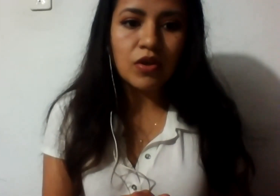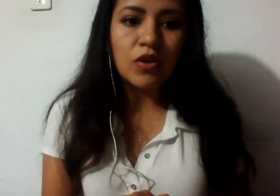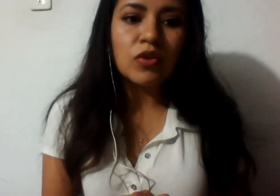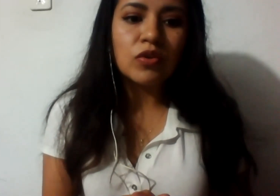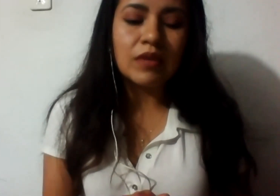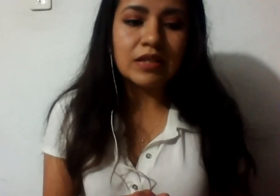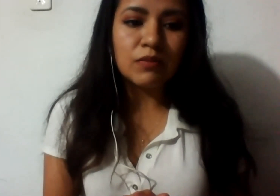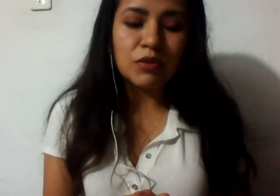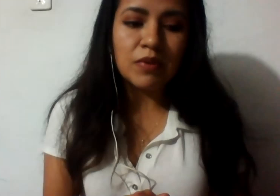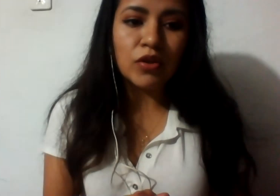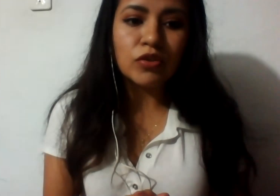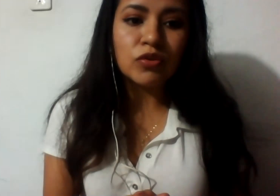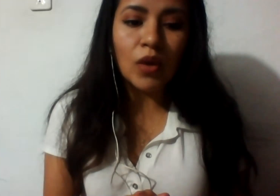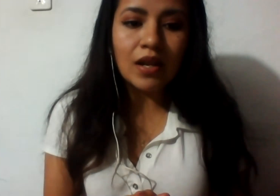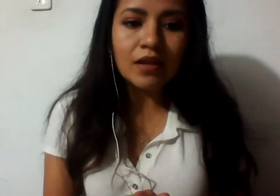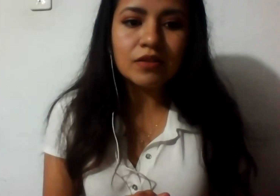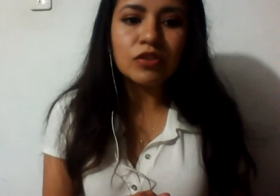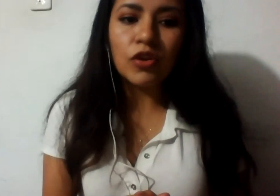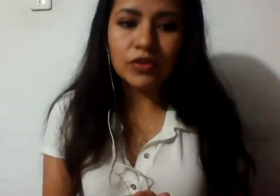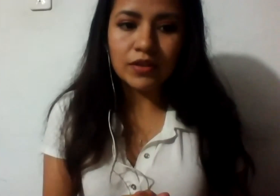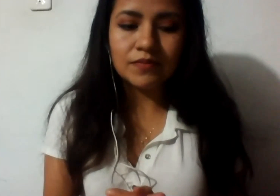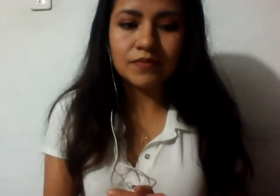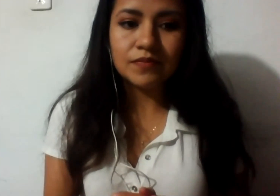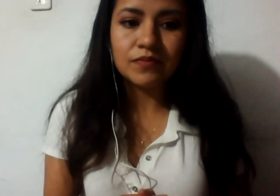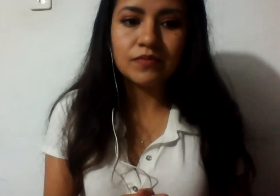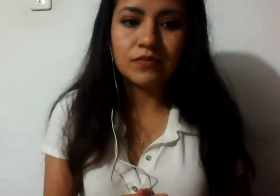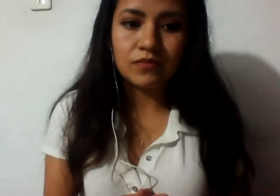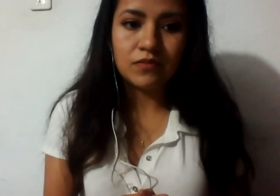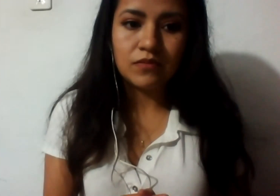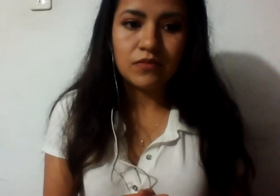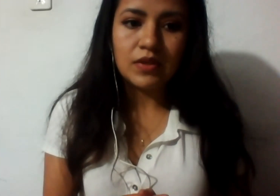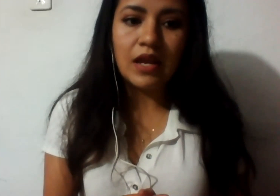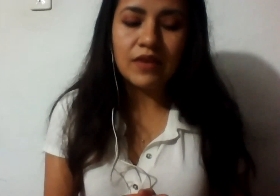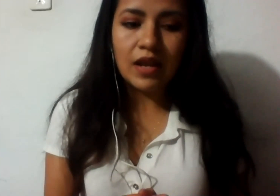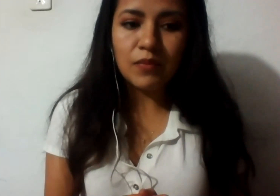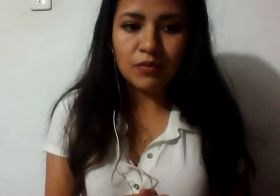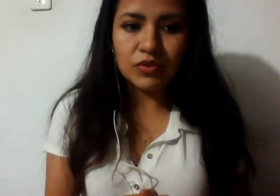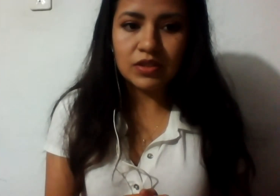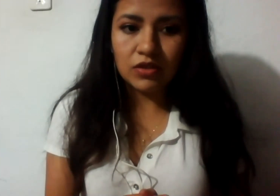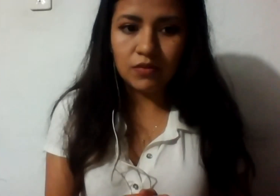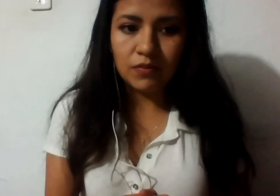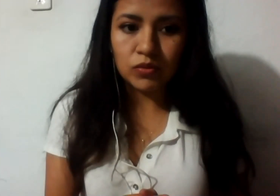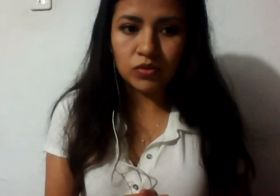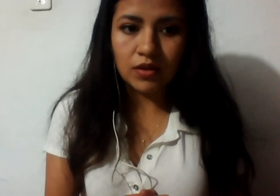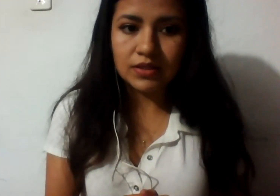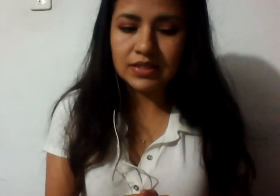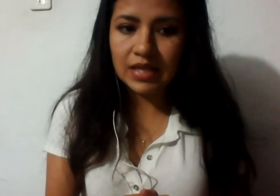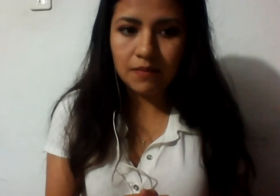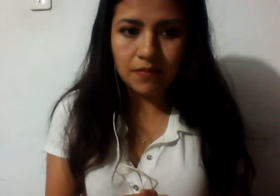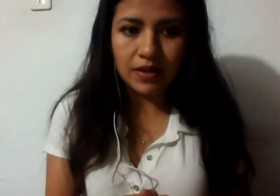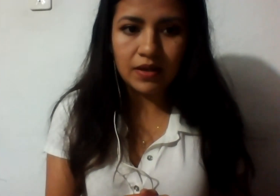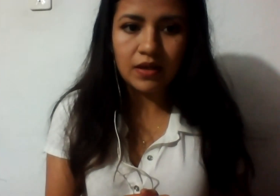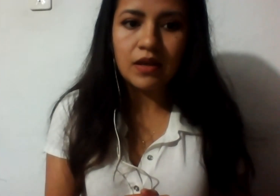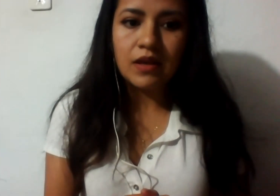hacemos? Decimos primero, ¿duele? ¿Dónde? Y al final ponemos el signo de